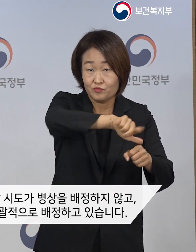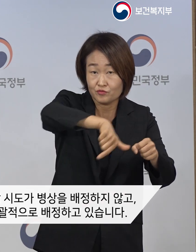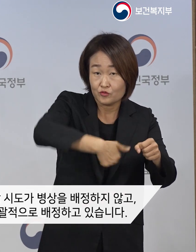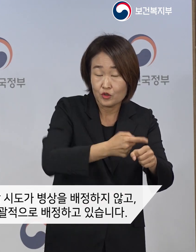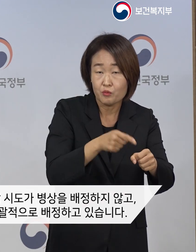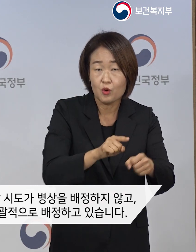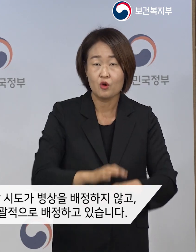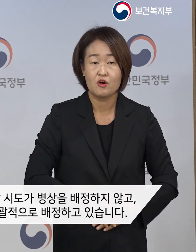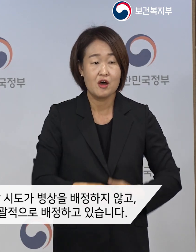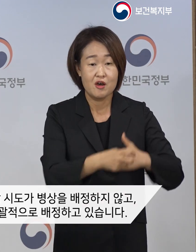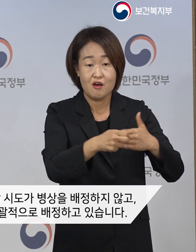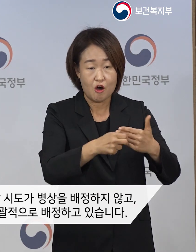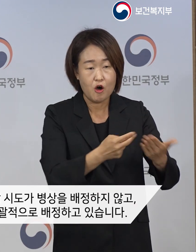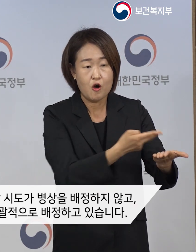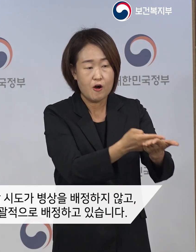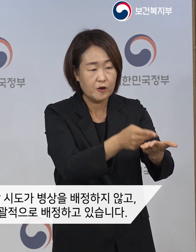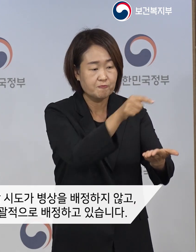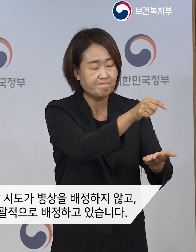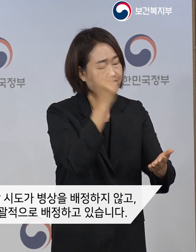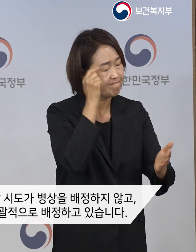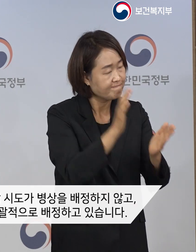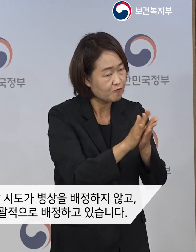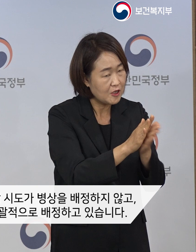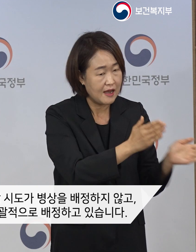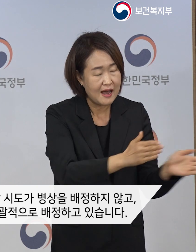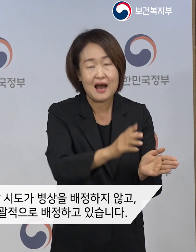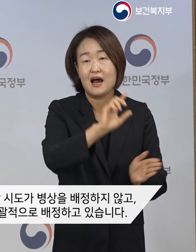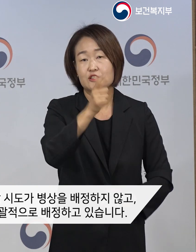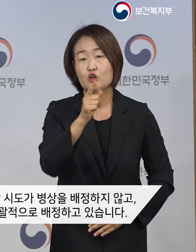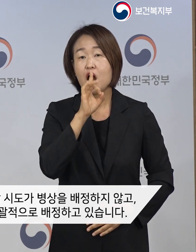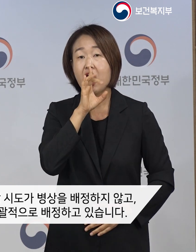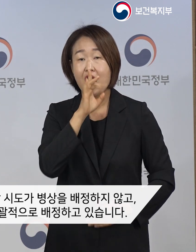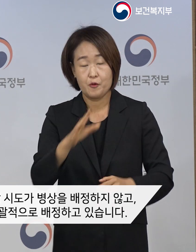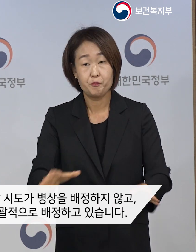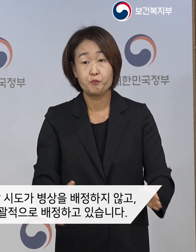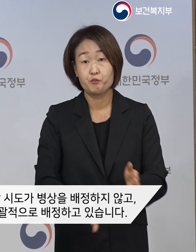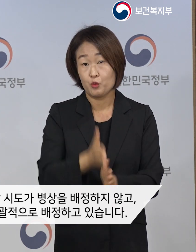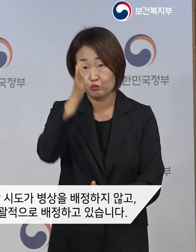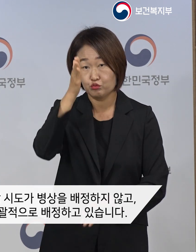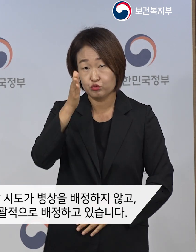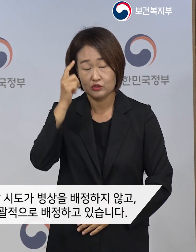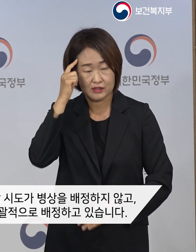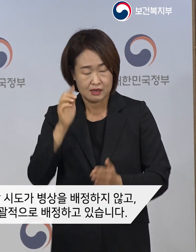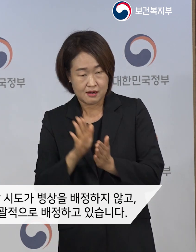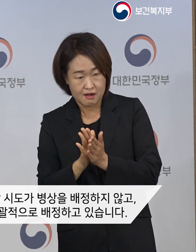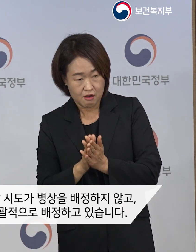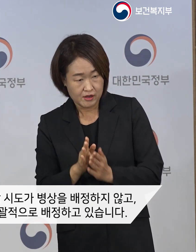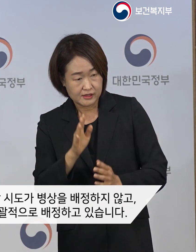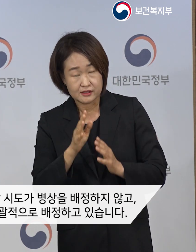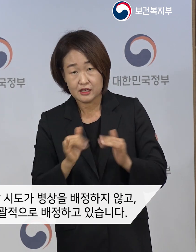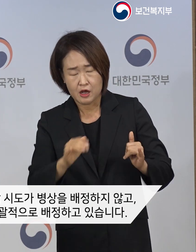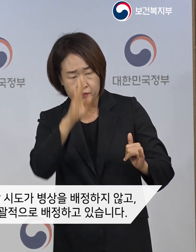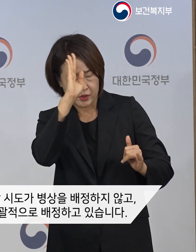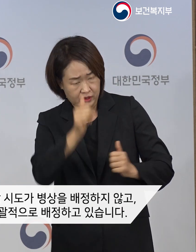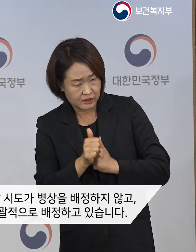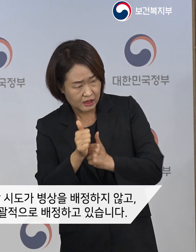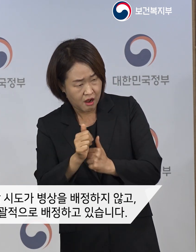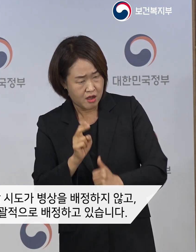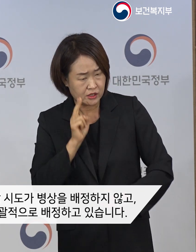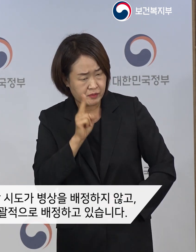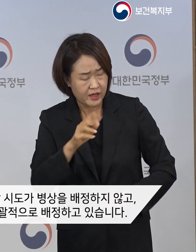시도가 병상을 배정하지 않고 중앙에서 중증도에 따라 적절한 병상을 총괄적으로 배정하고 있습니다.